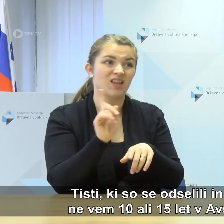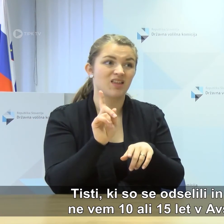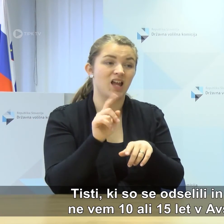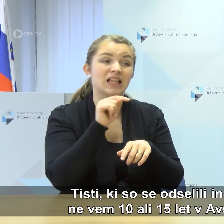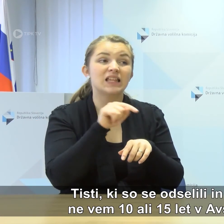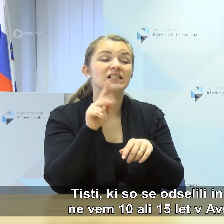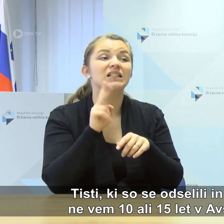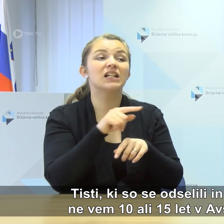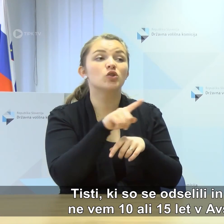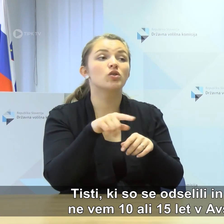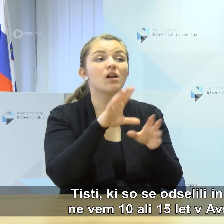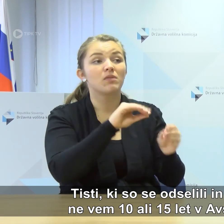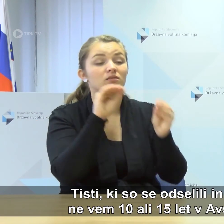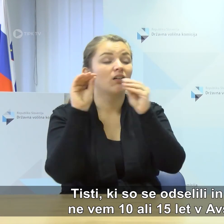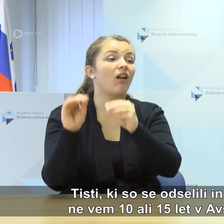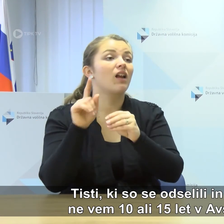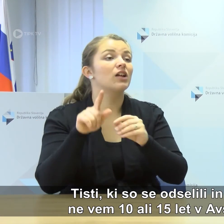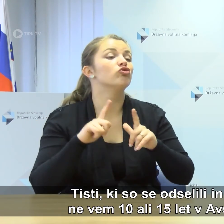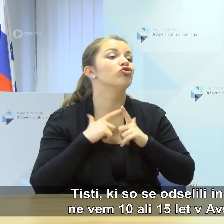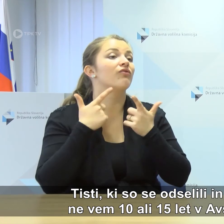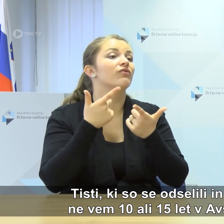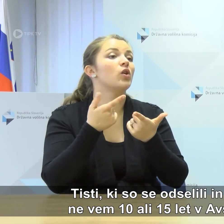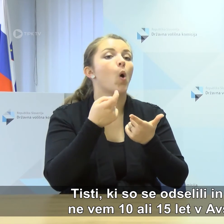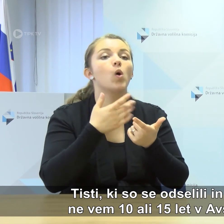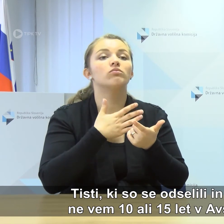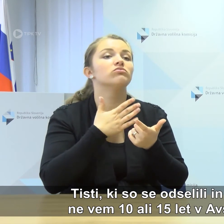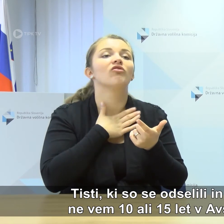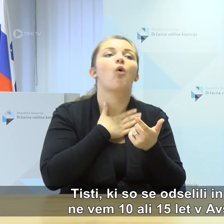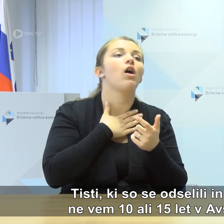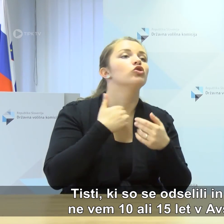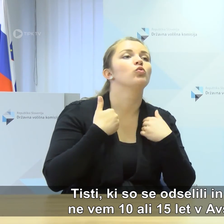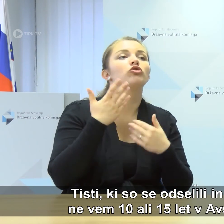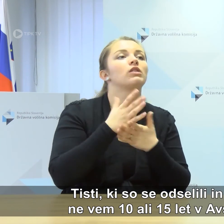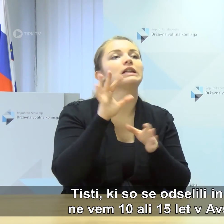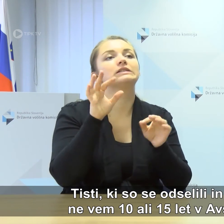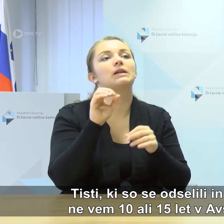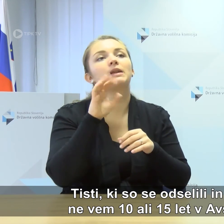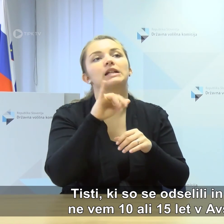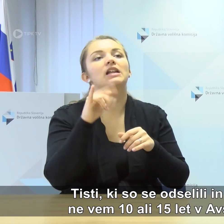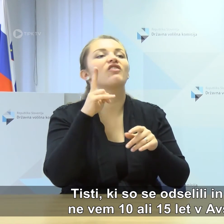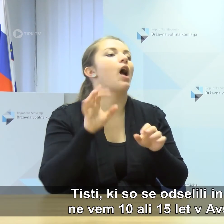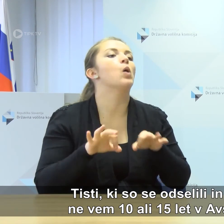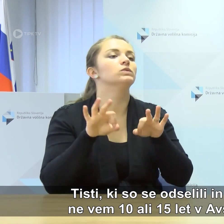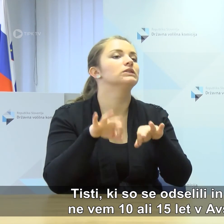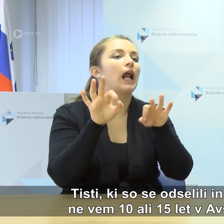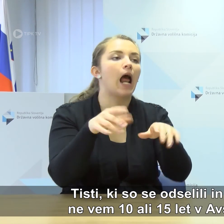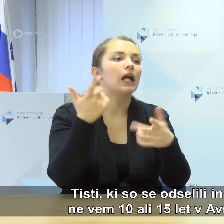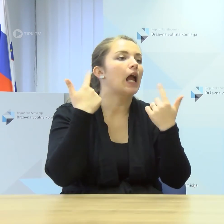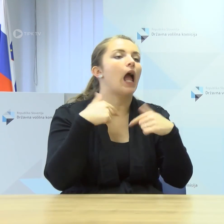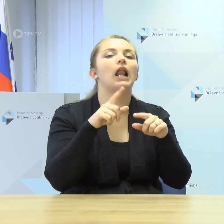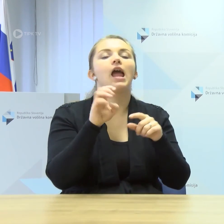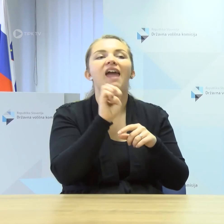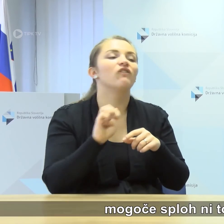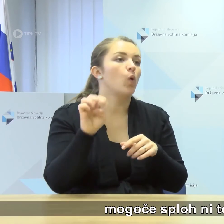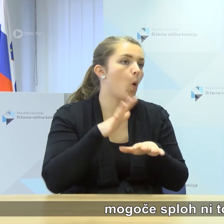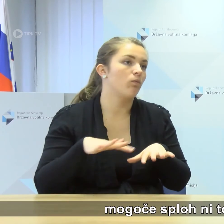in živijo svoje življenje že ne vem 10-15 let v Avstraliji ali pa v Evropi, mogoče sploh